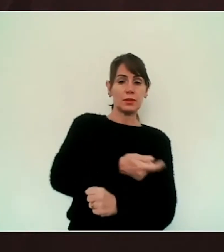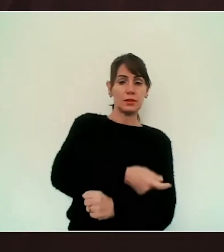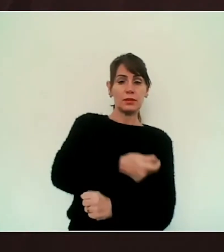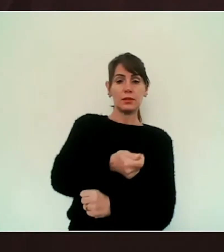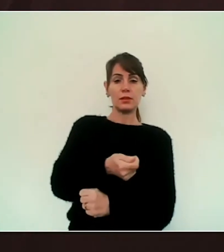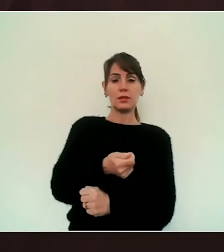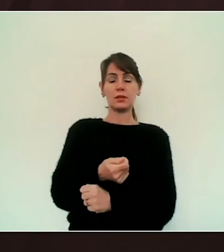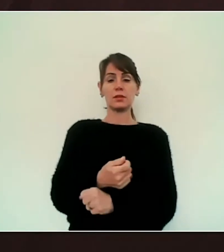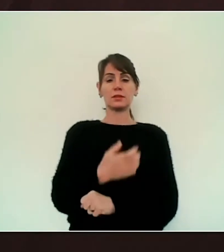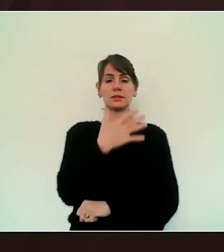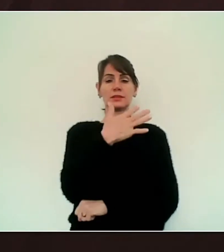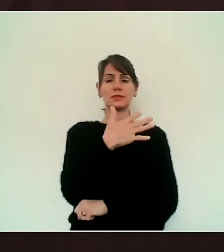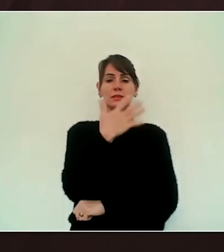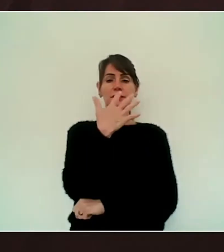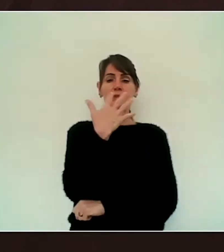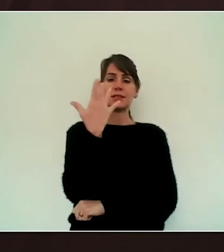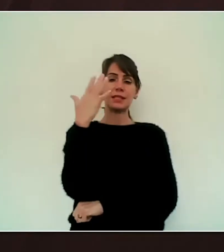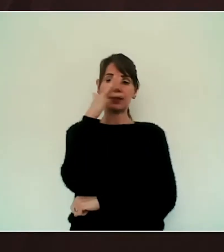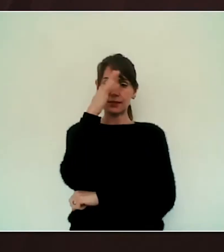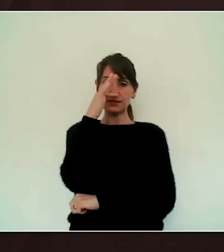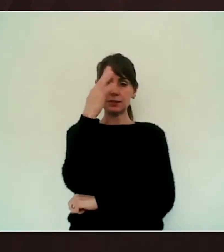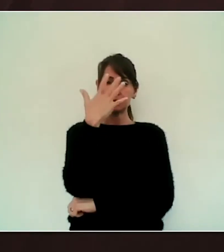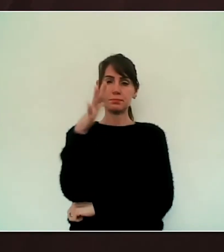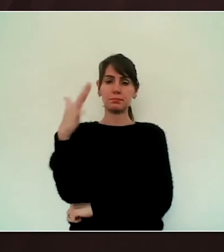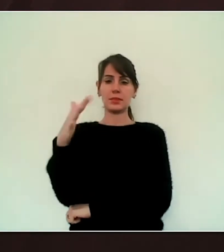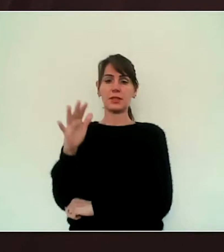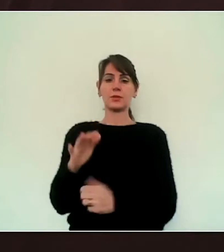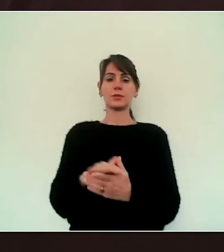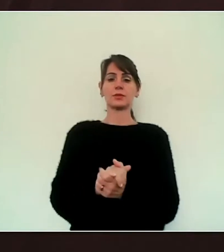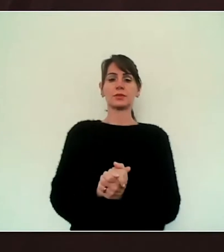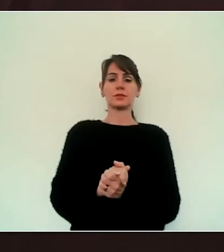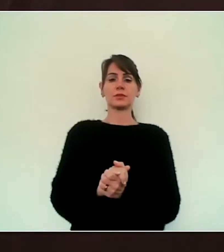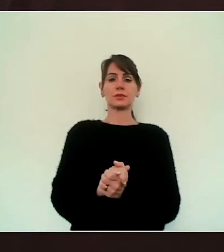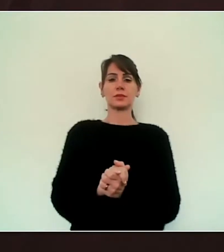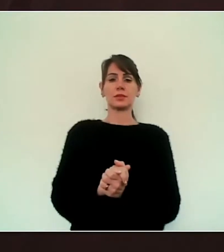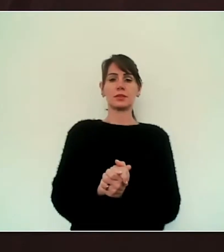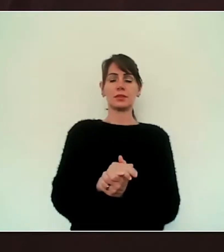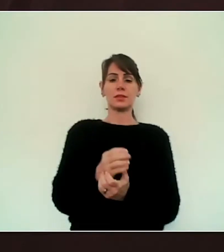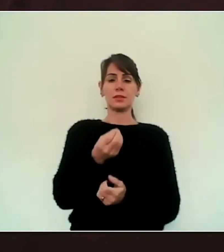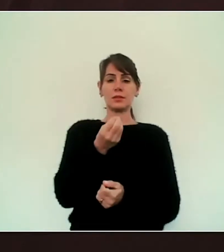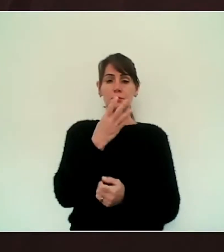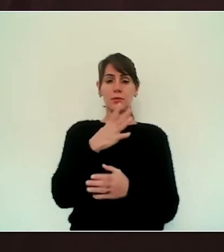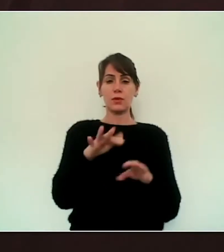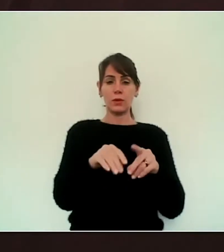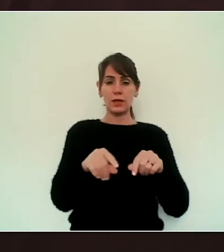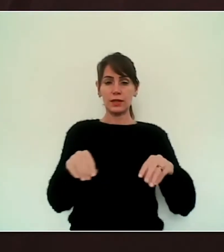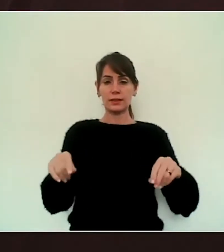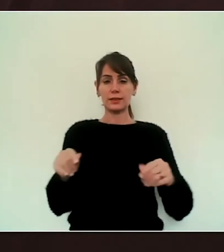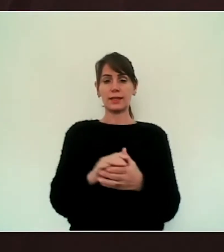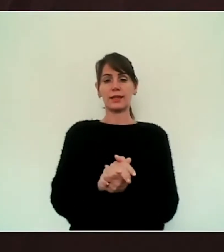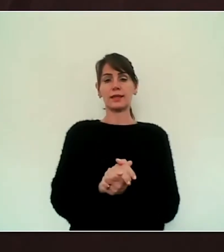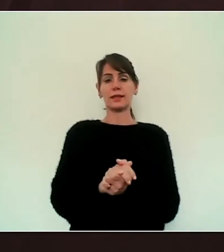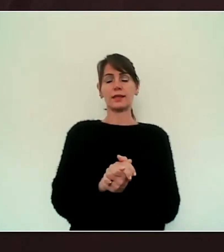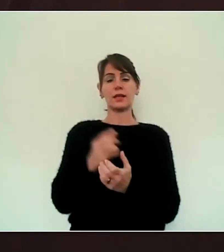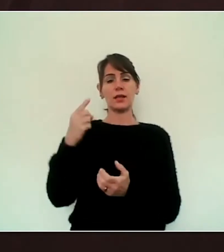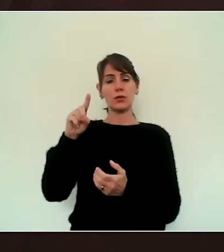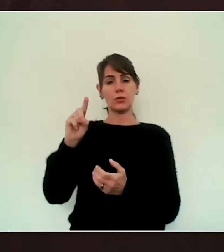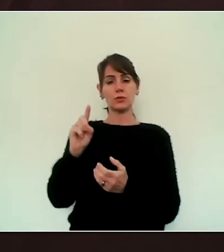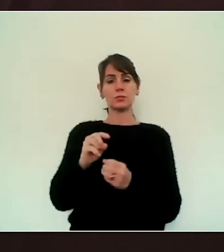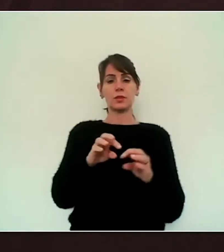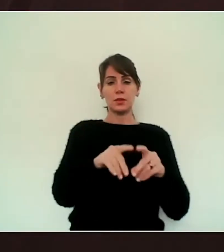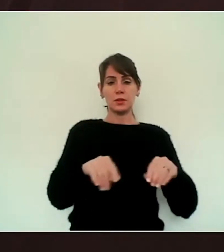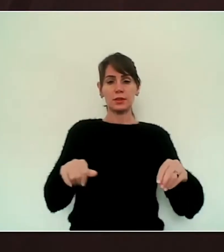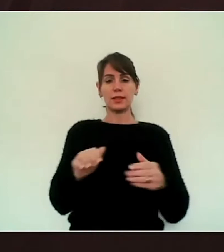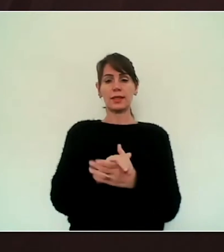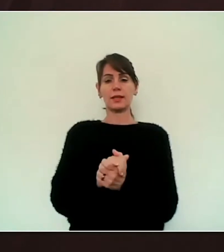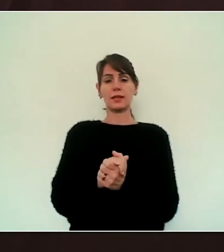sufocaram. Outra, enfim, caiu em boa terra, e deu fruto a 100, a 60 e a